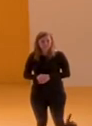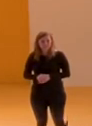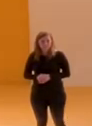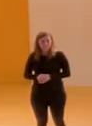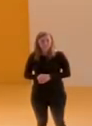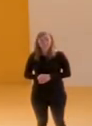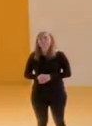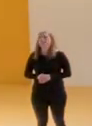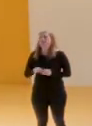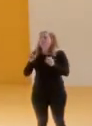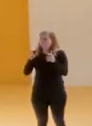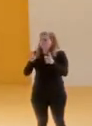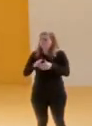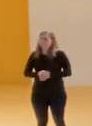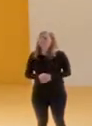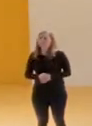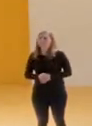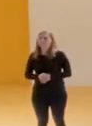OK